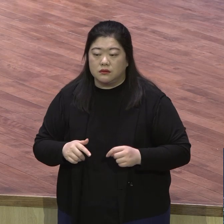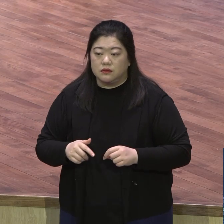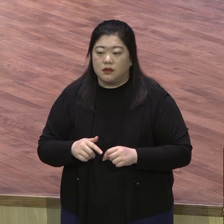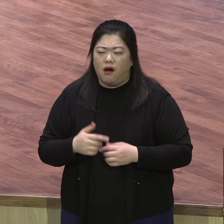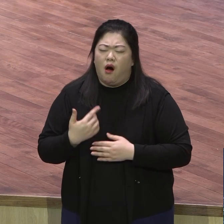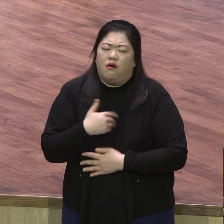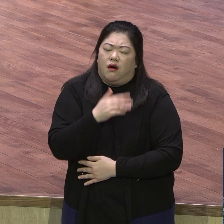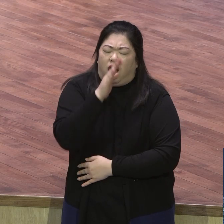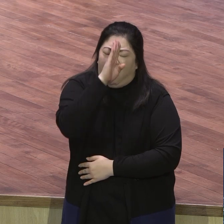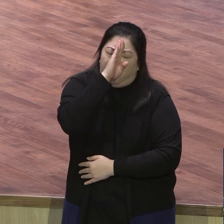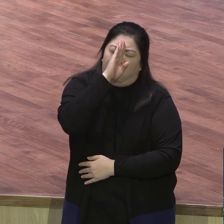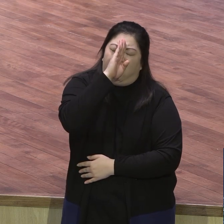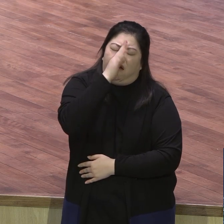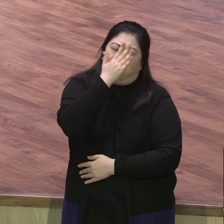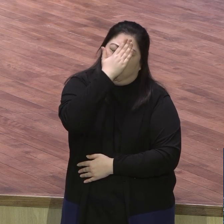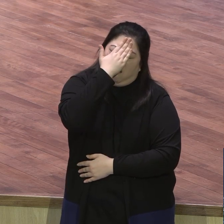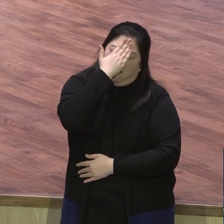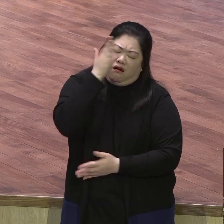대부분이.